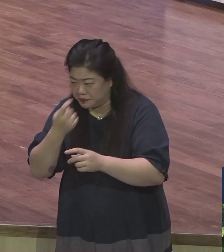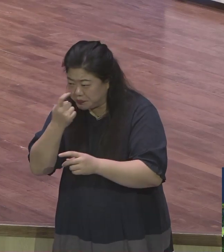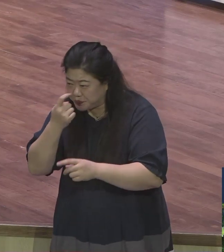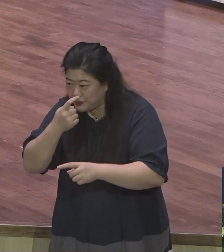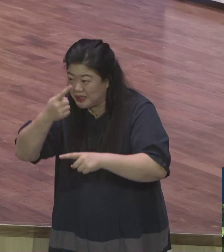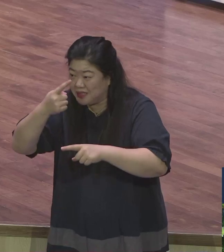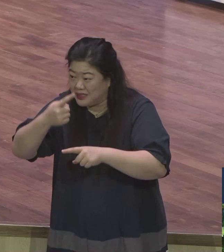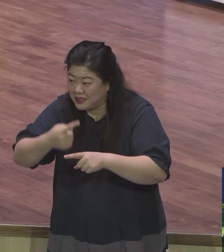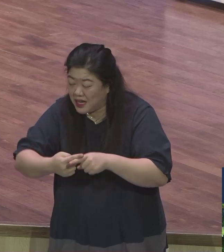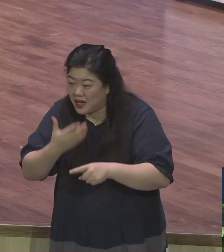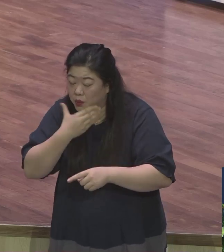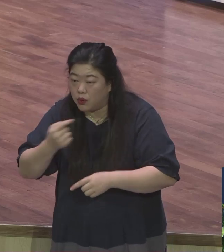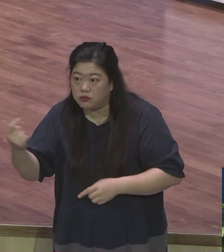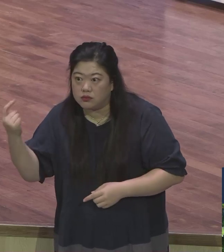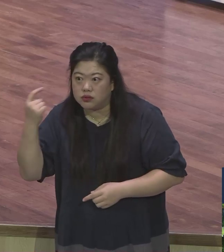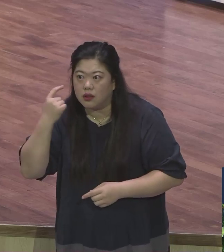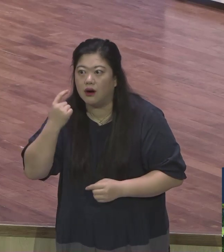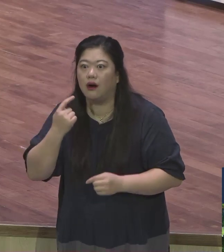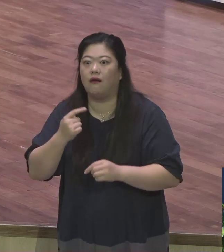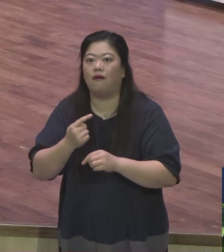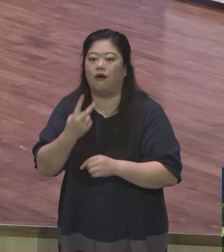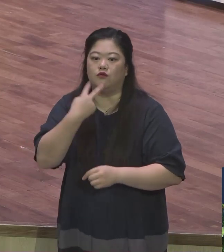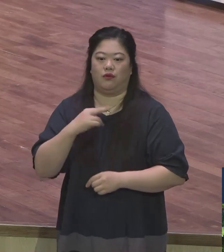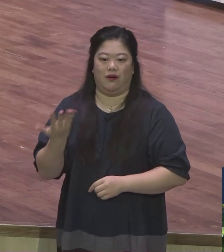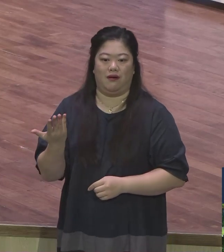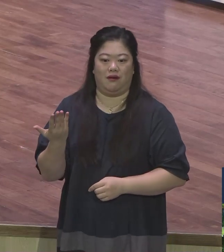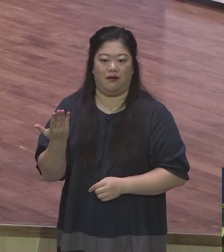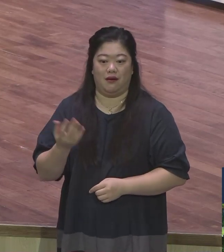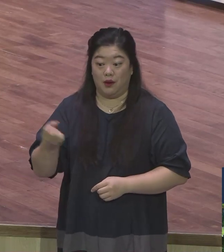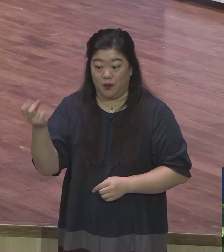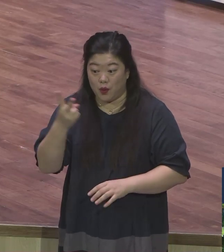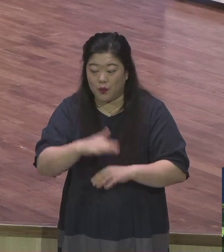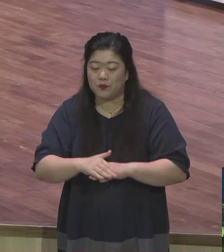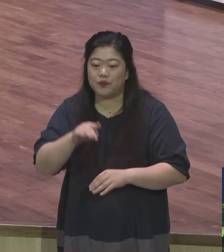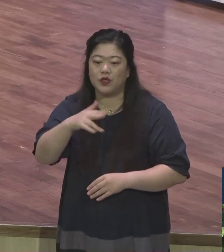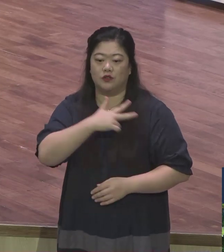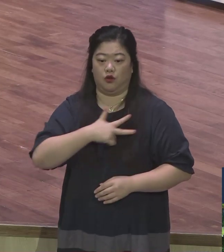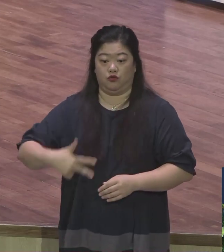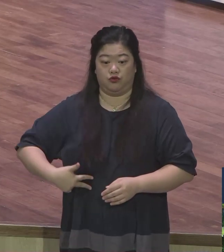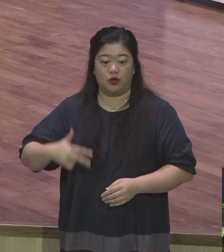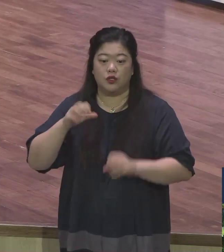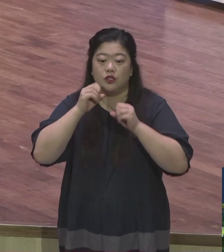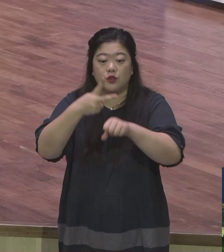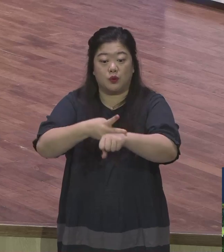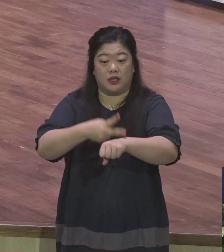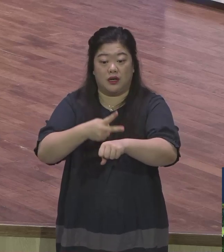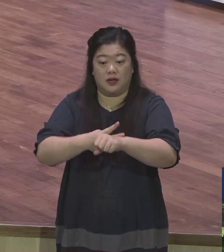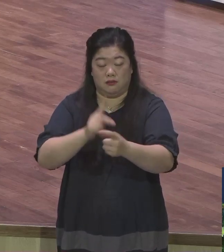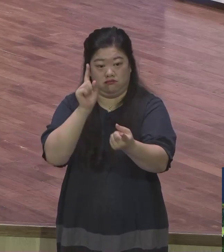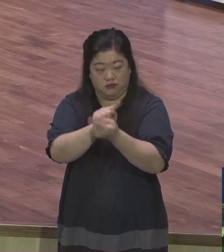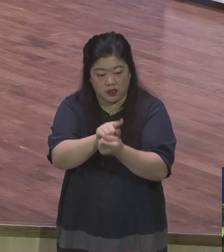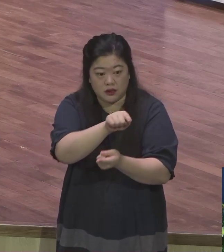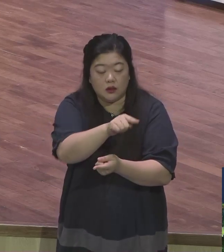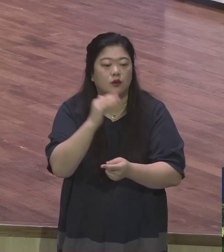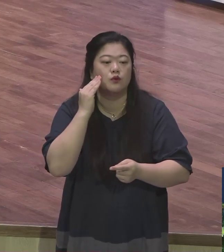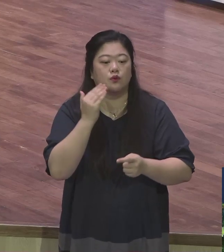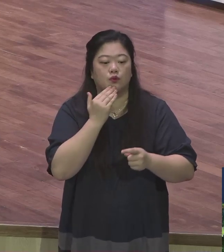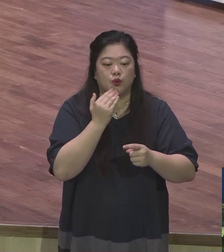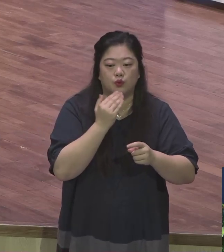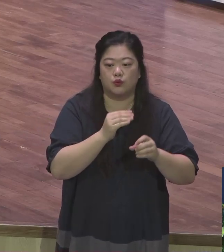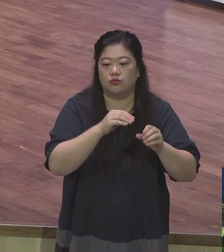현장입니다. 농인 성교 사역도 정주원 목사를 통해서 활성화되고 있고 내년에는 코이카